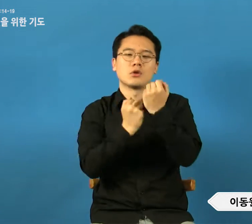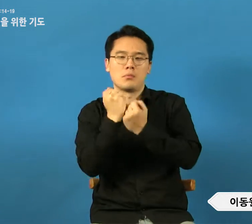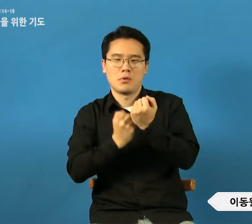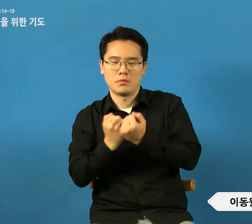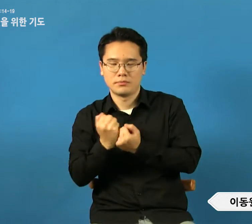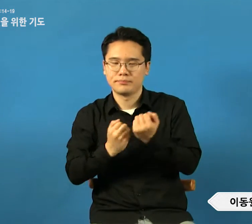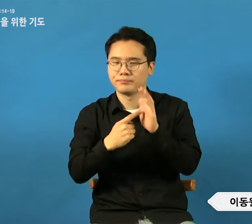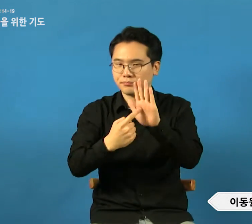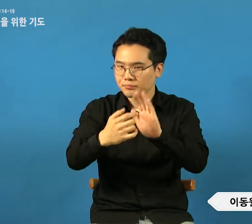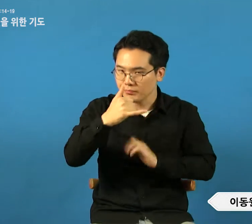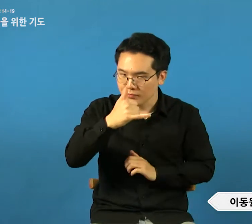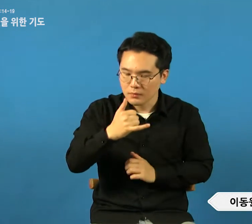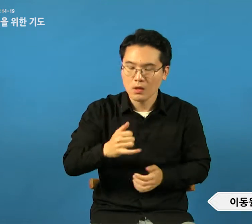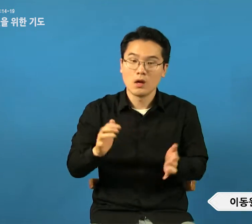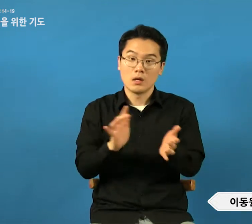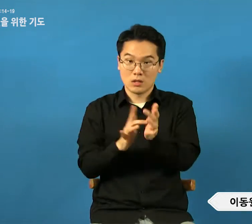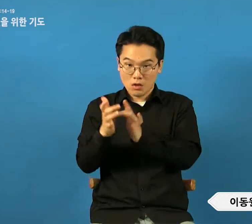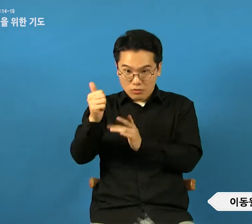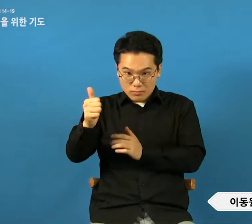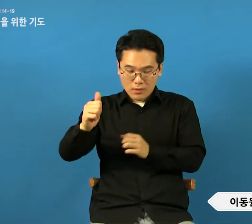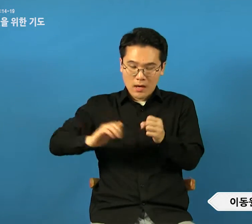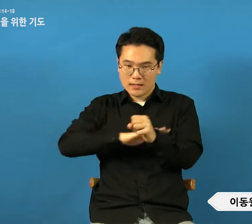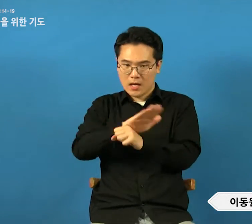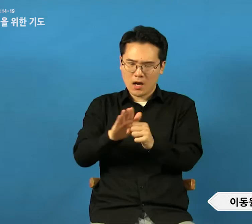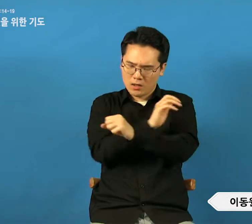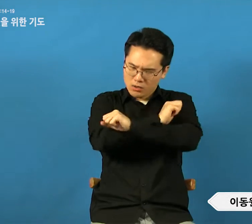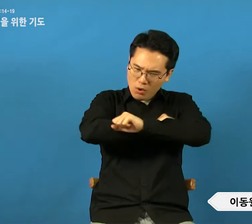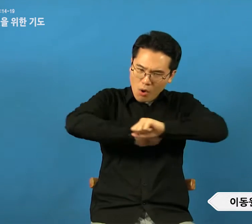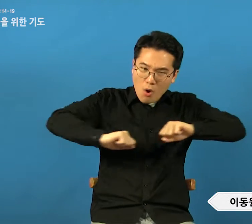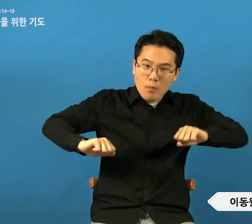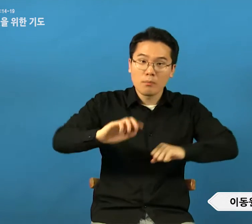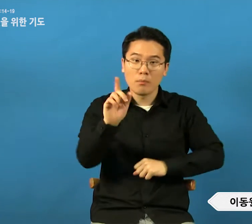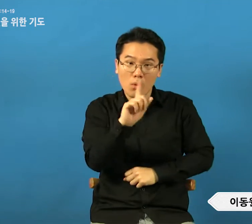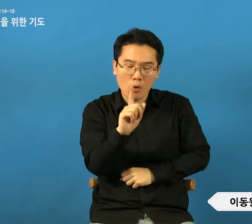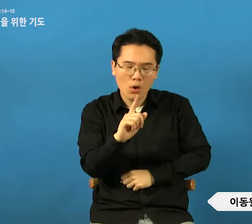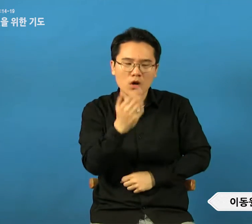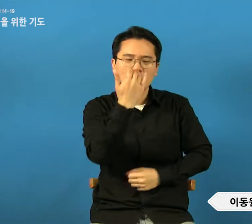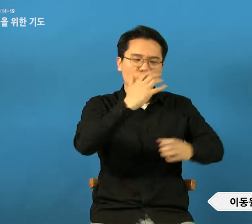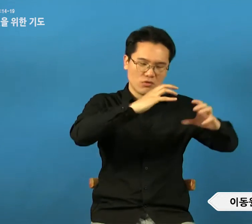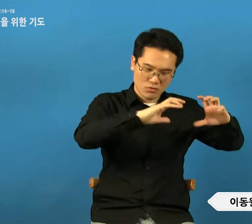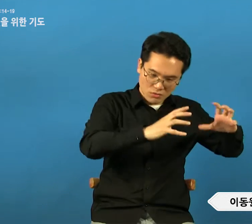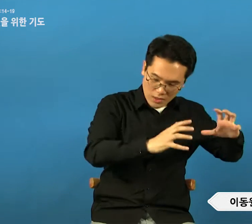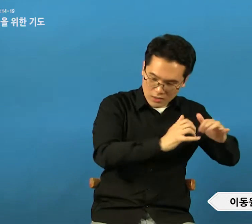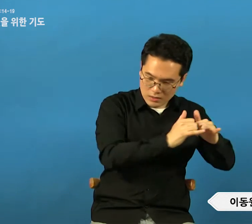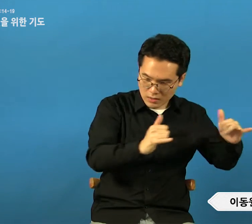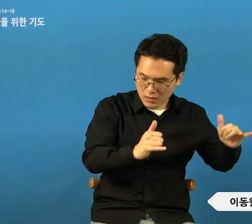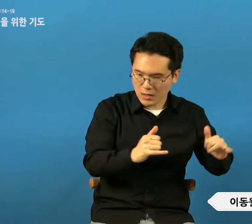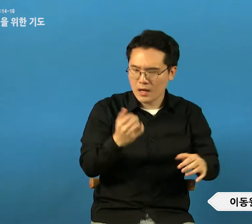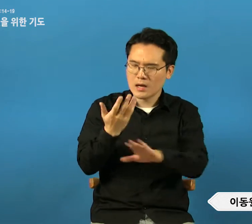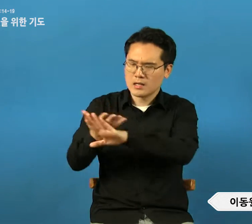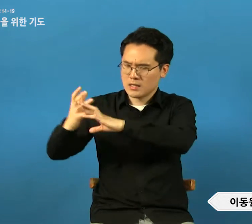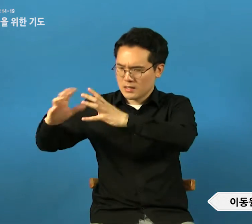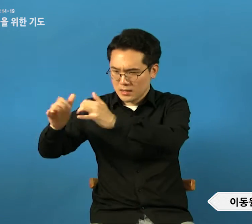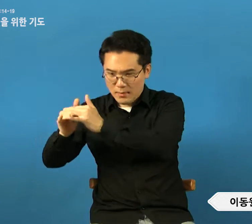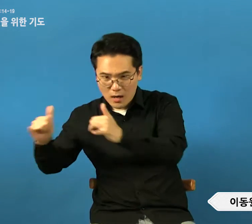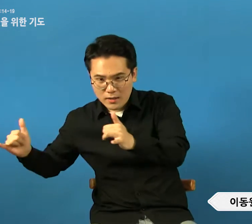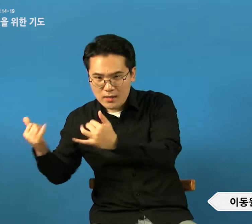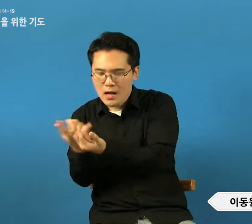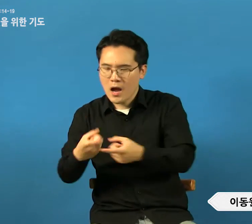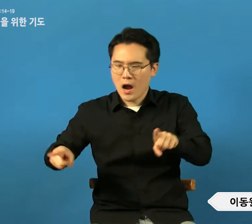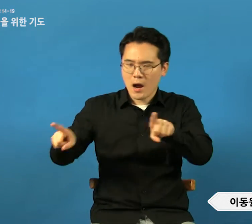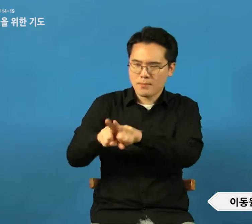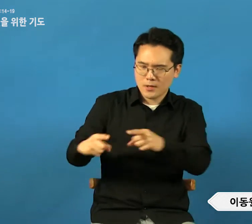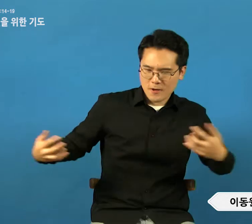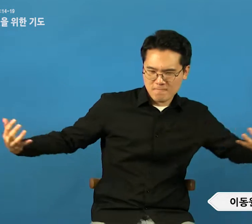넓이, 예수님의 사랑의 넓이, 그것은 그 당시에 유태인과 이방인을 함께 포용할